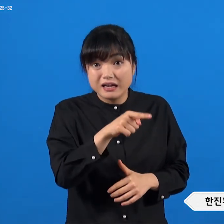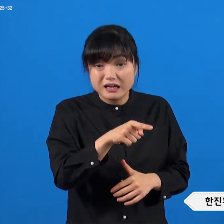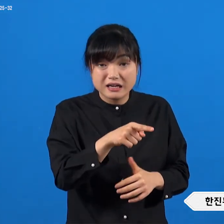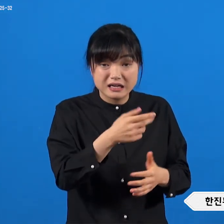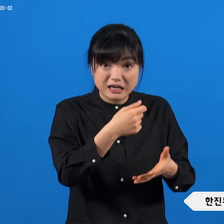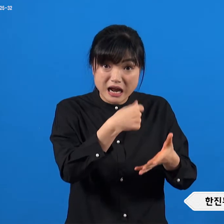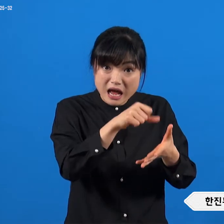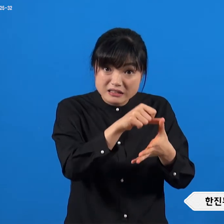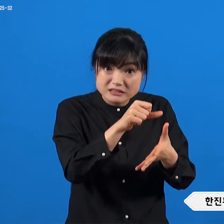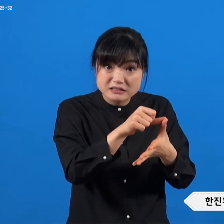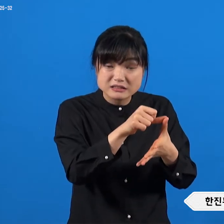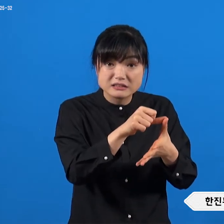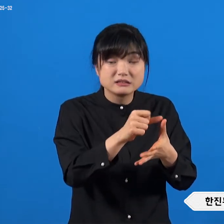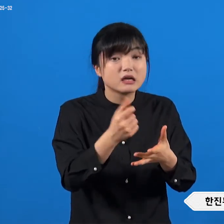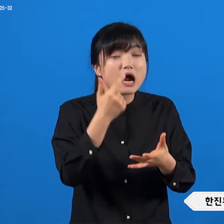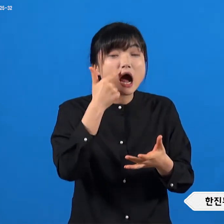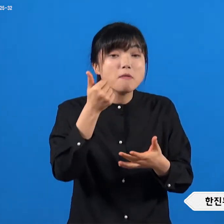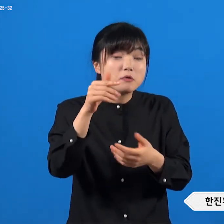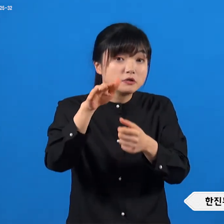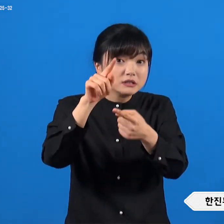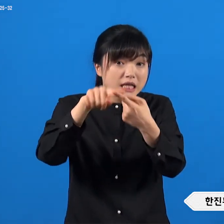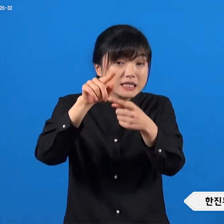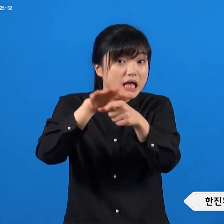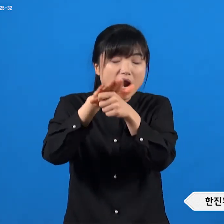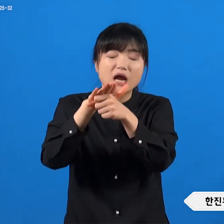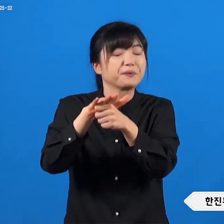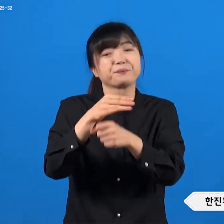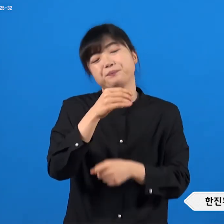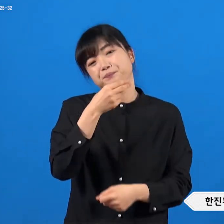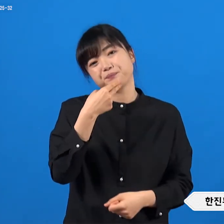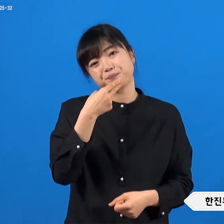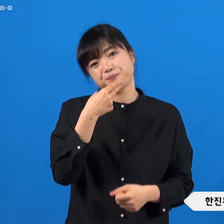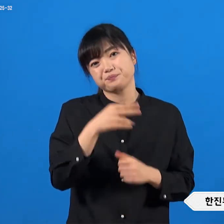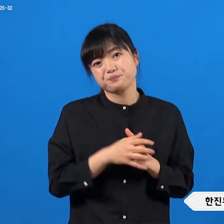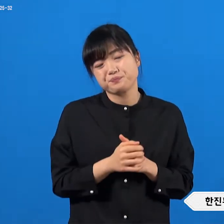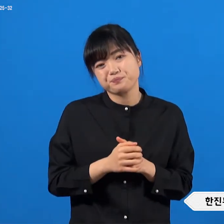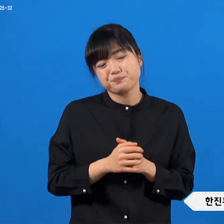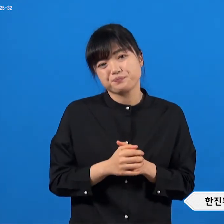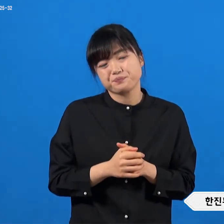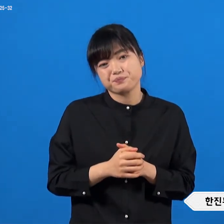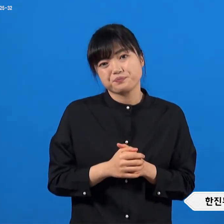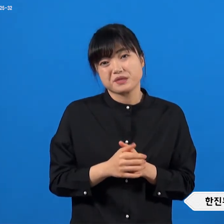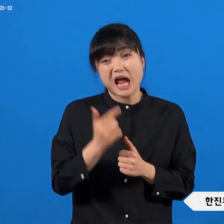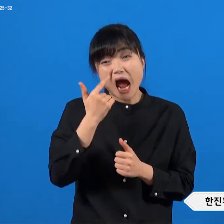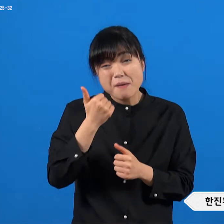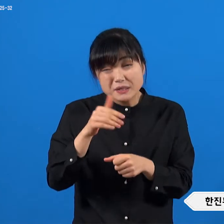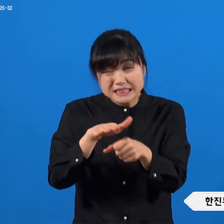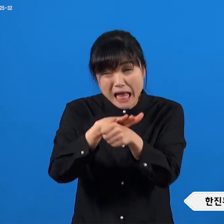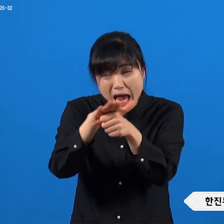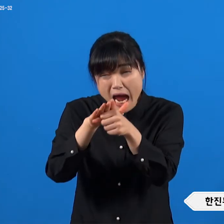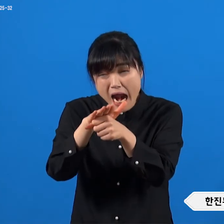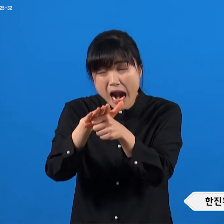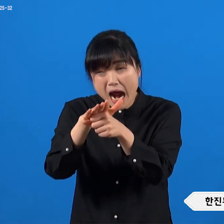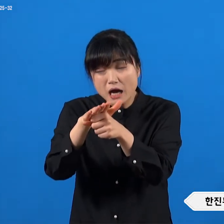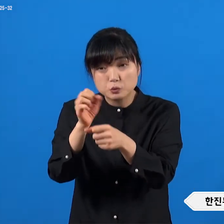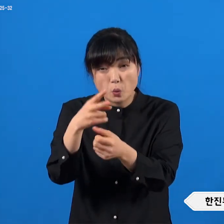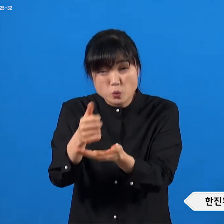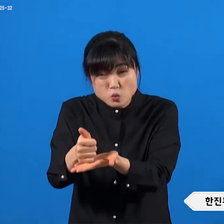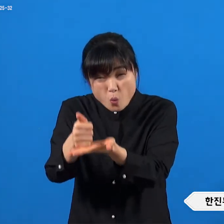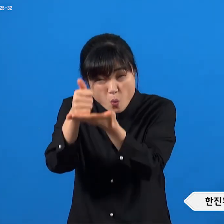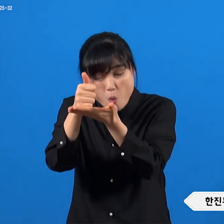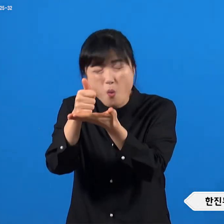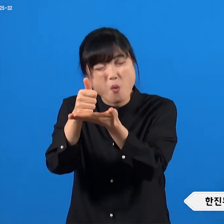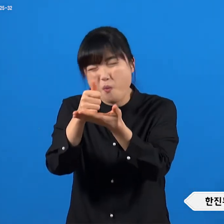그에게 아버지에 대한 사랑이 없었습니다. 그에게 아버지는 사랑의 대상도